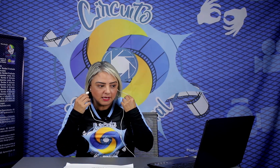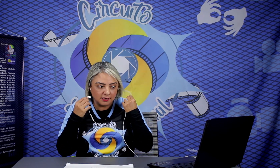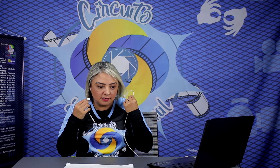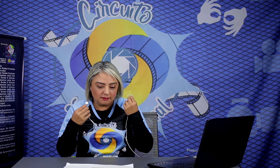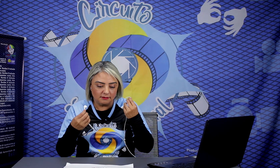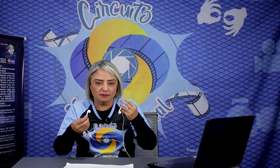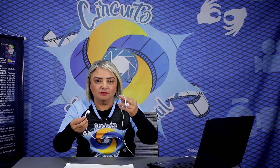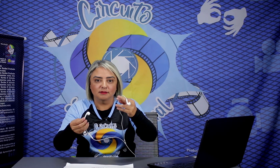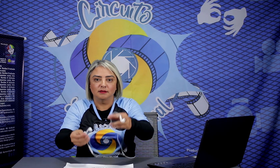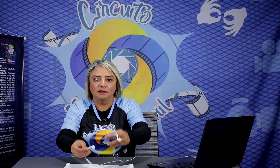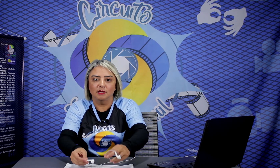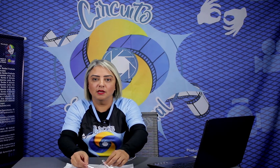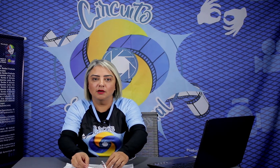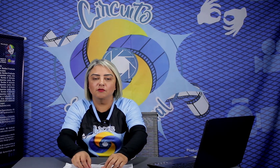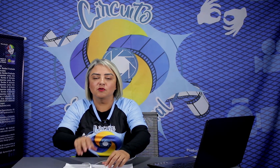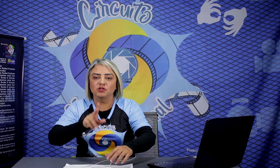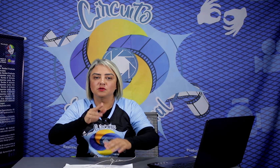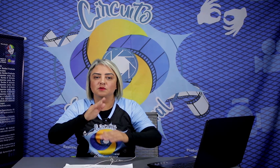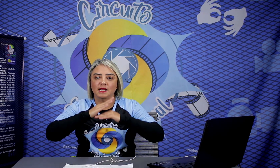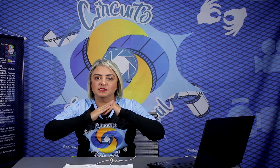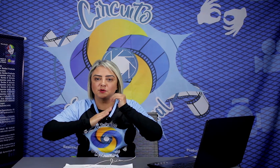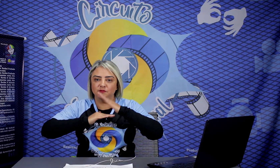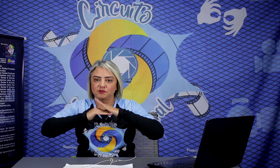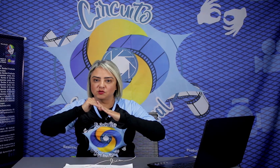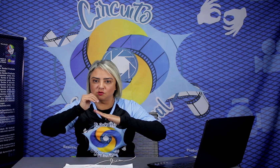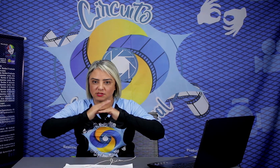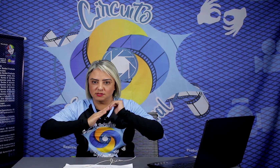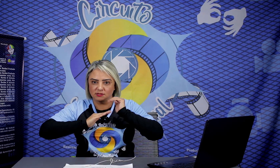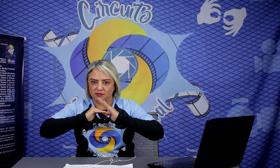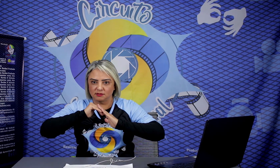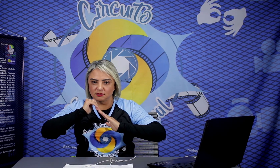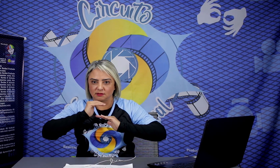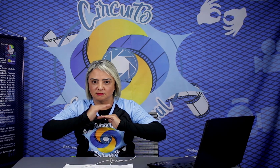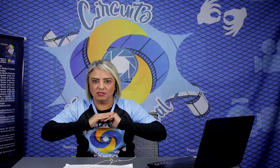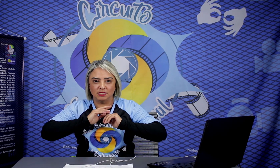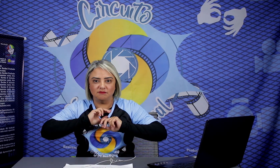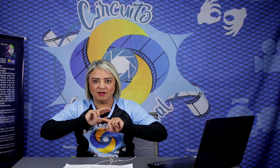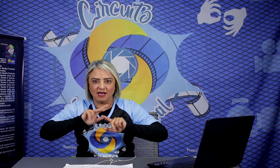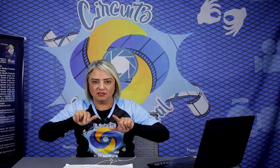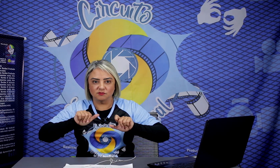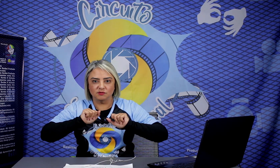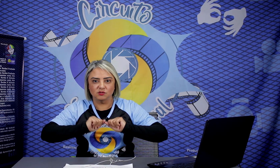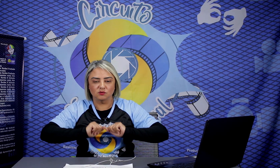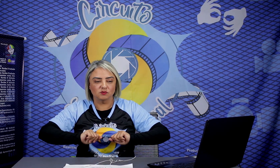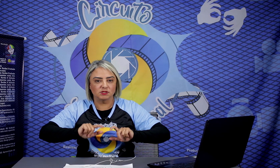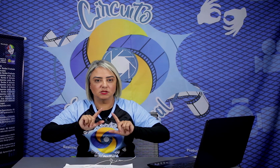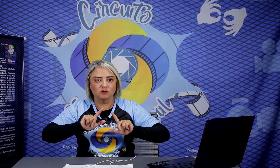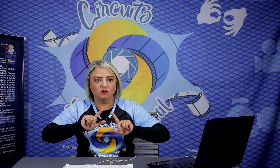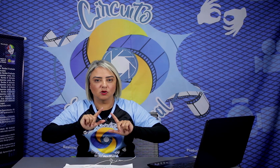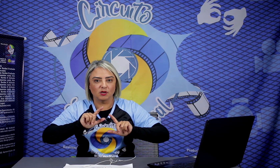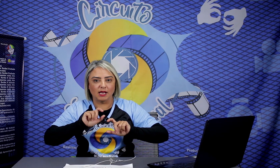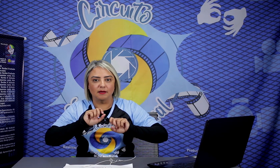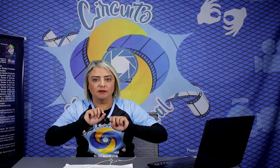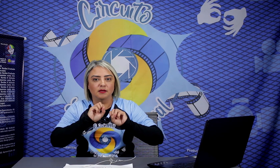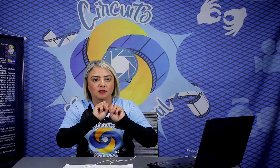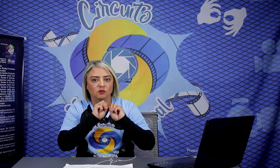Porém, eu vou continuar as profissões, porque tem várias, eu vou ver se eu consigo colocar